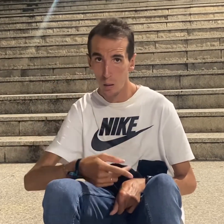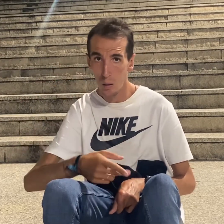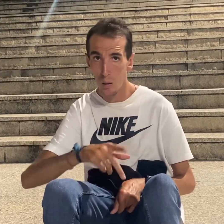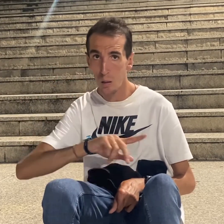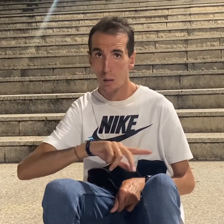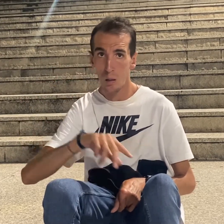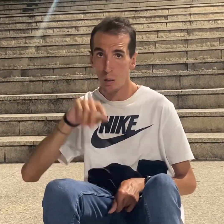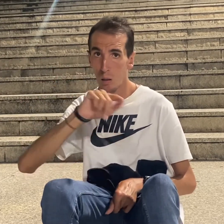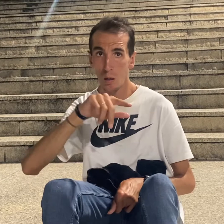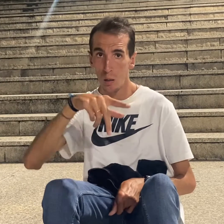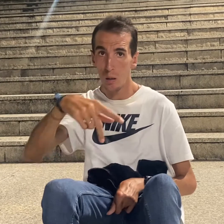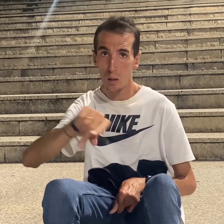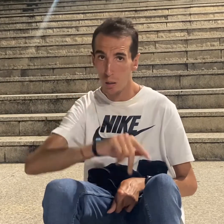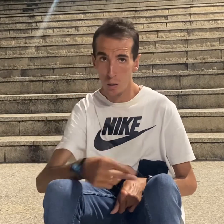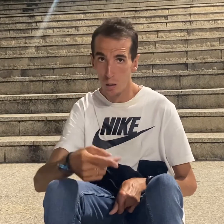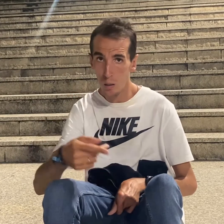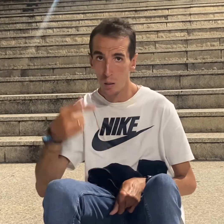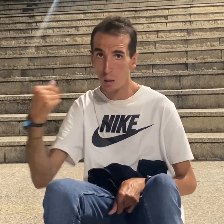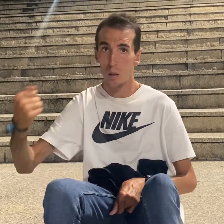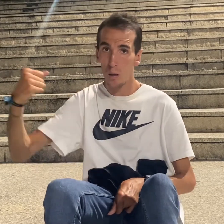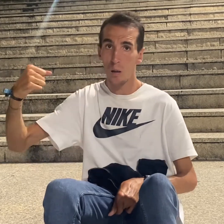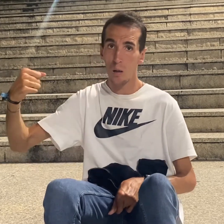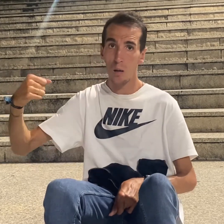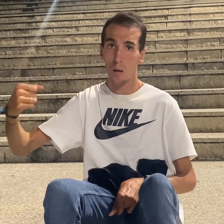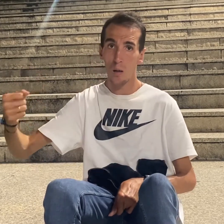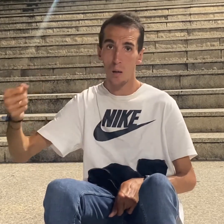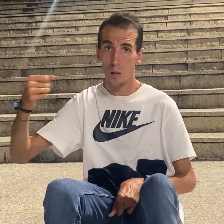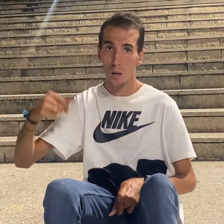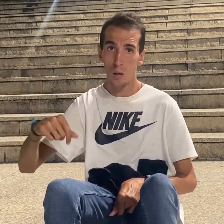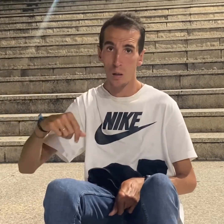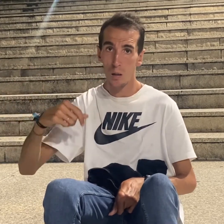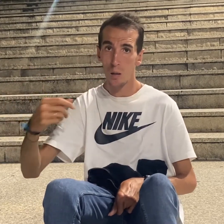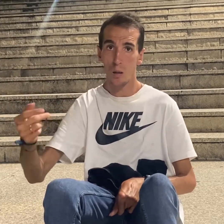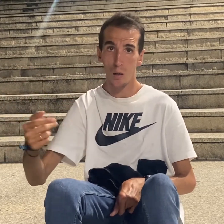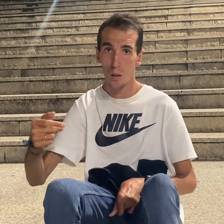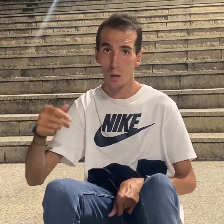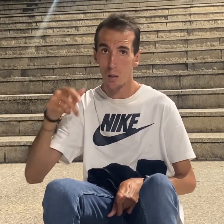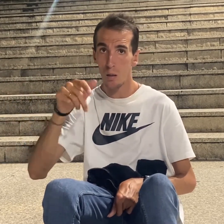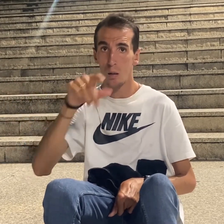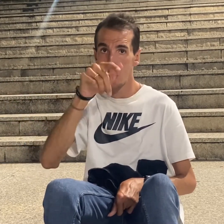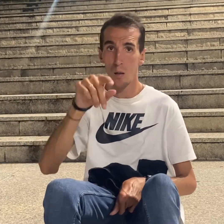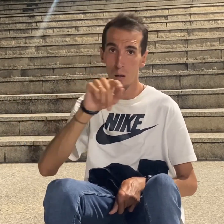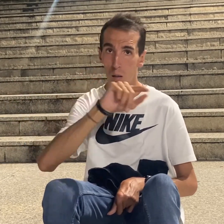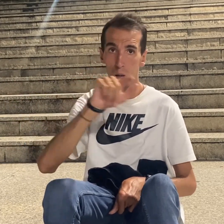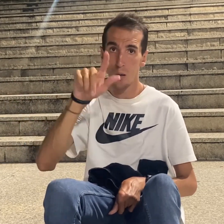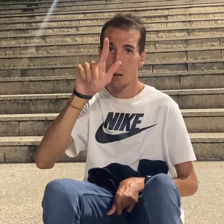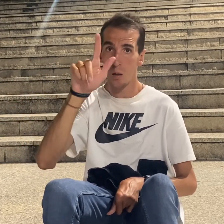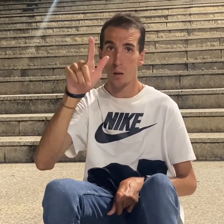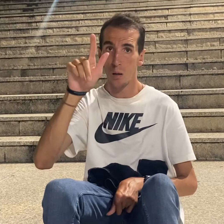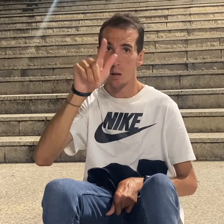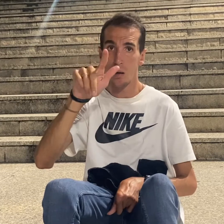vida s'ha de caure per fer-se més fort i aixecar-se. Així que famílies, amics